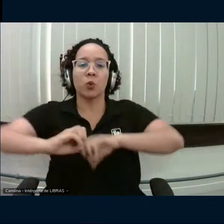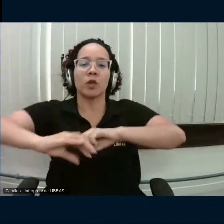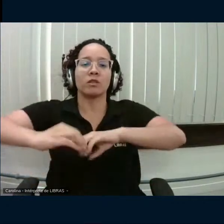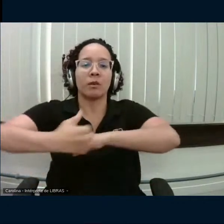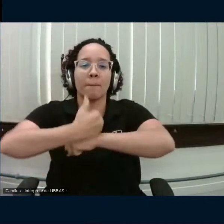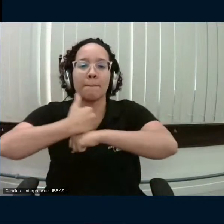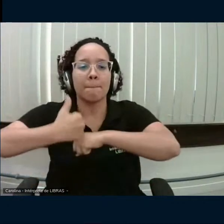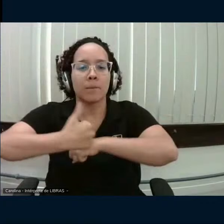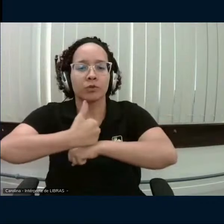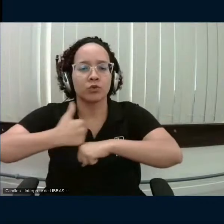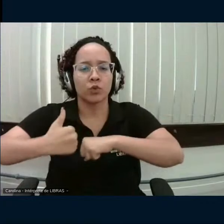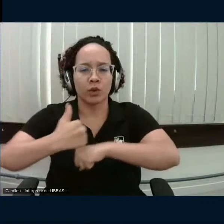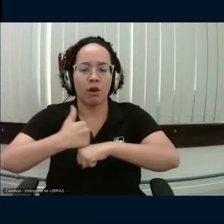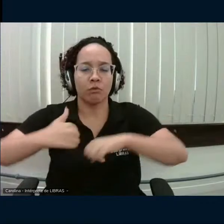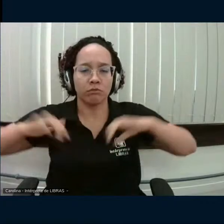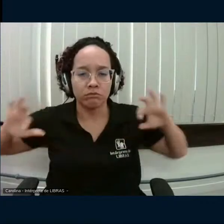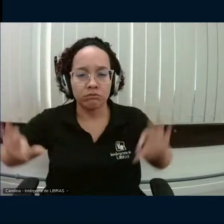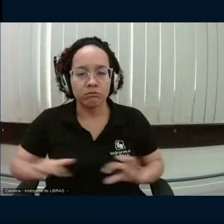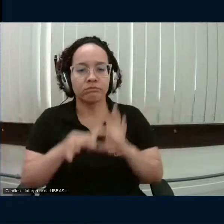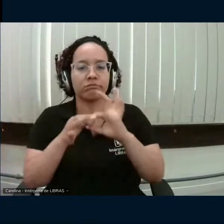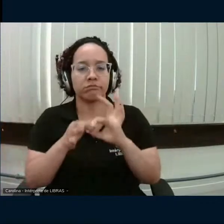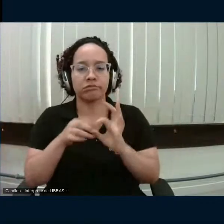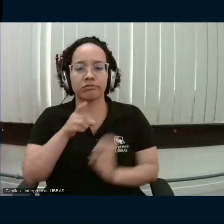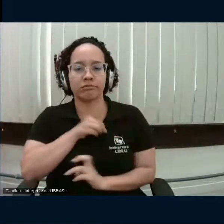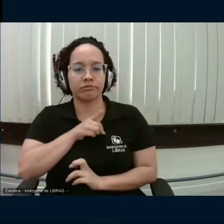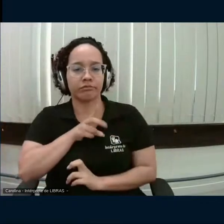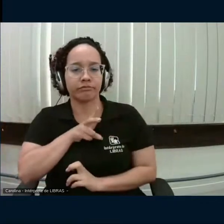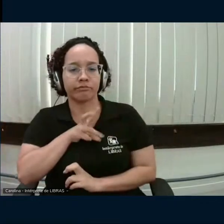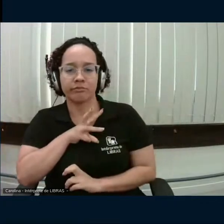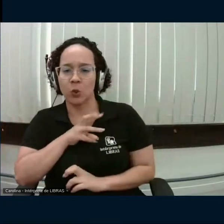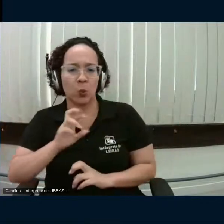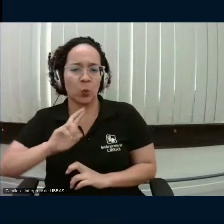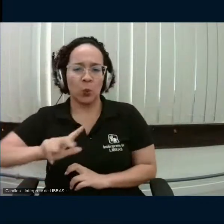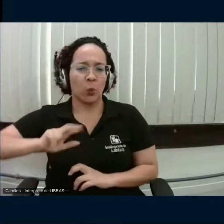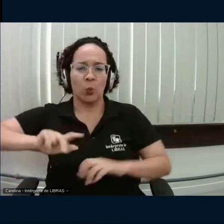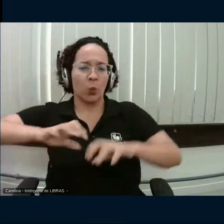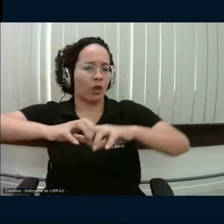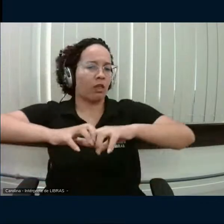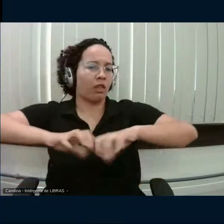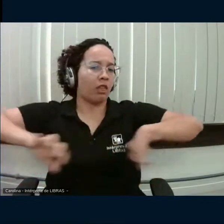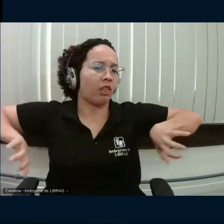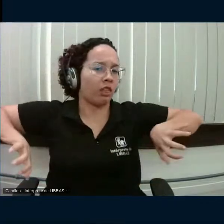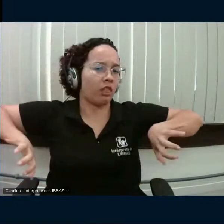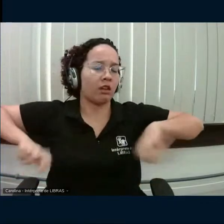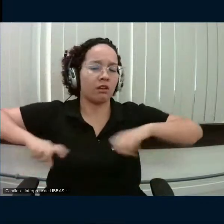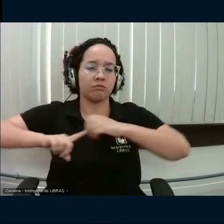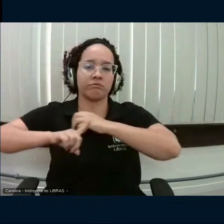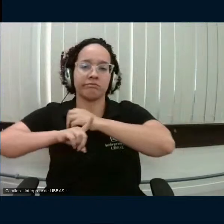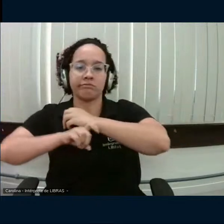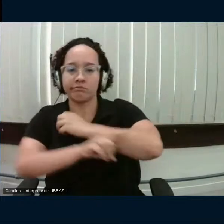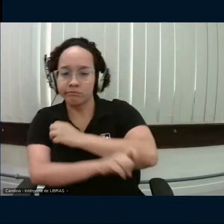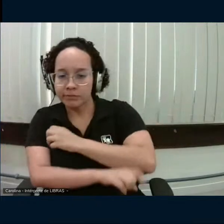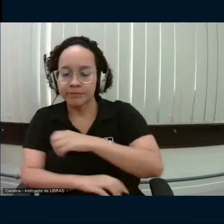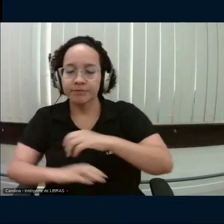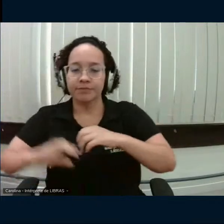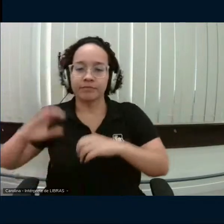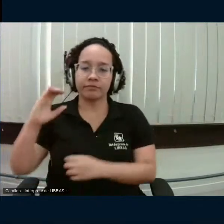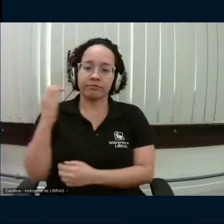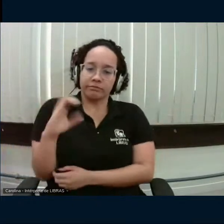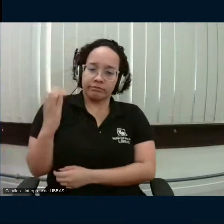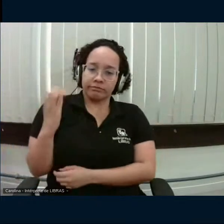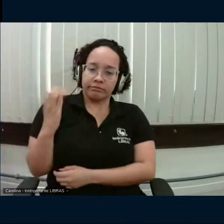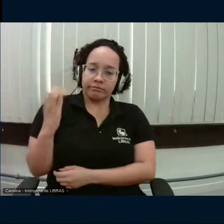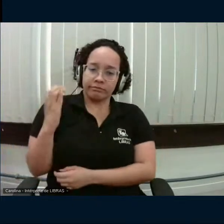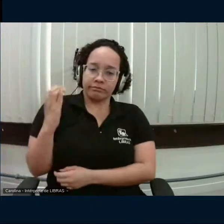não como separada nas suas bases pedagógicas, metodológicas e epistemológicas da ciência básica, mas